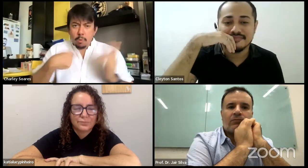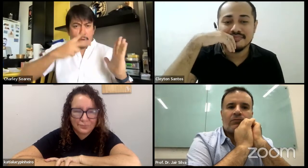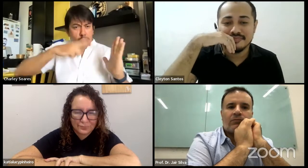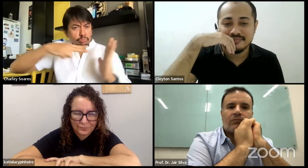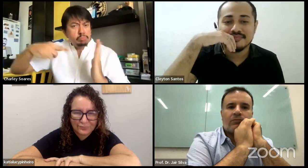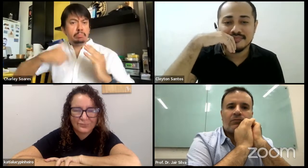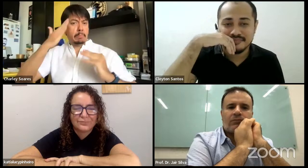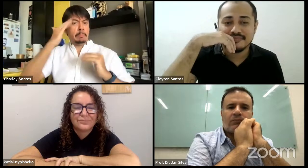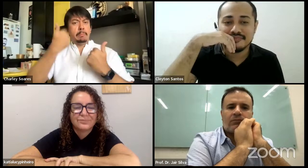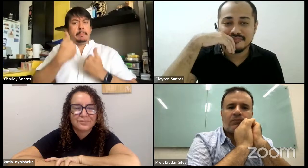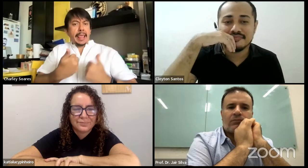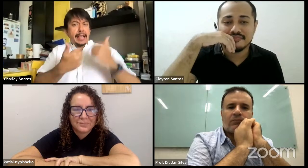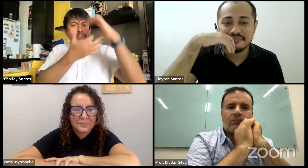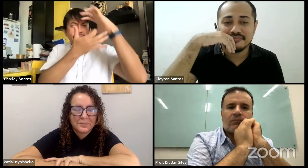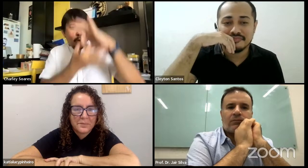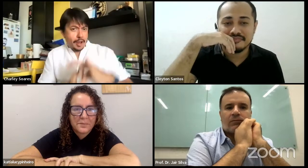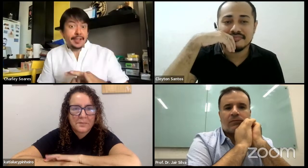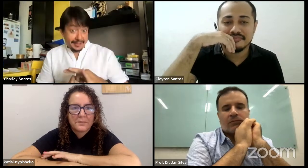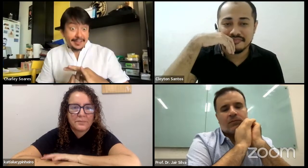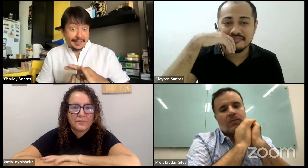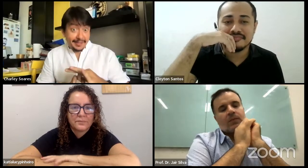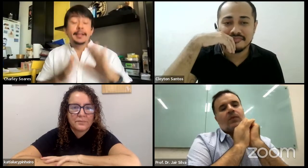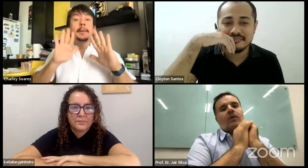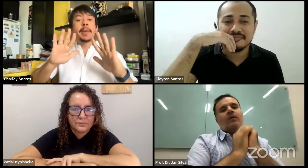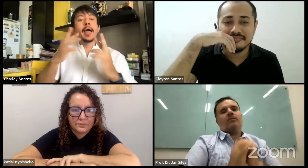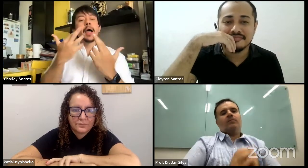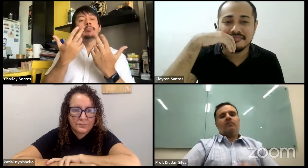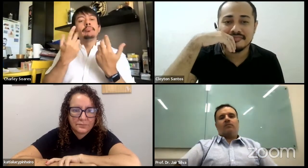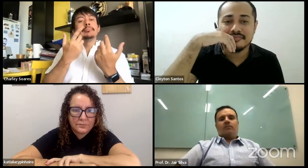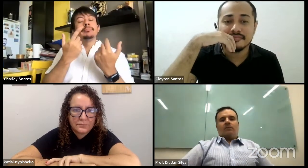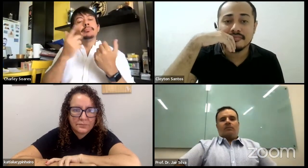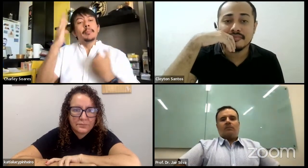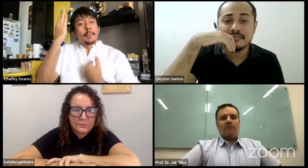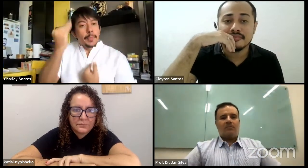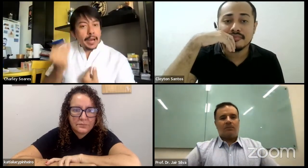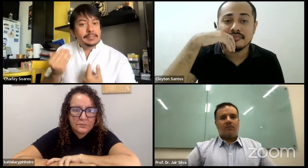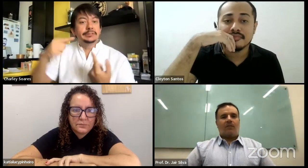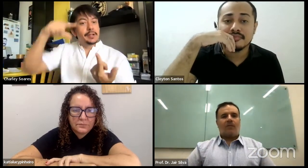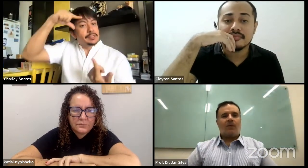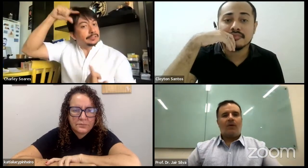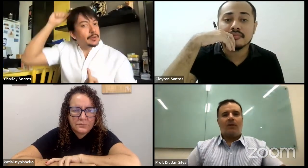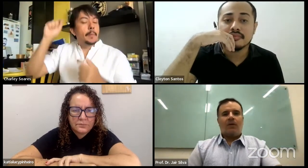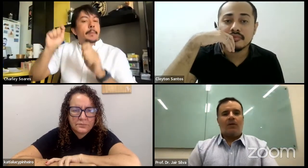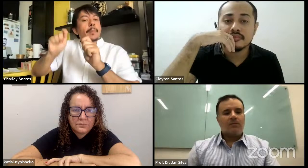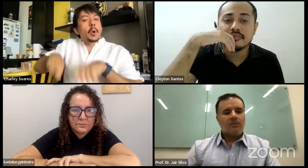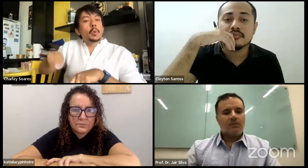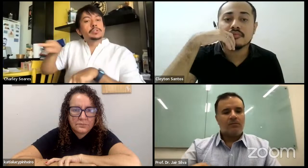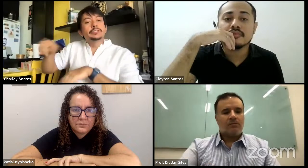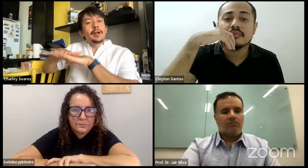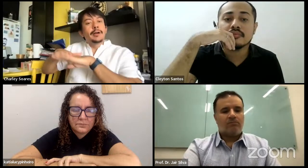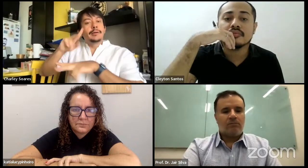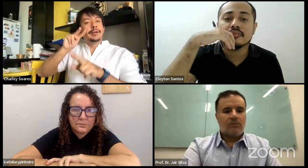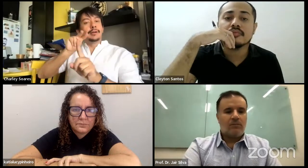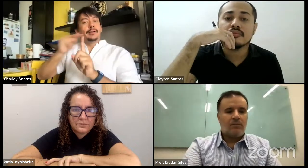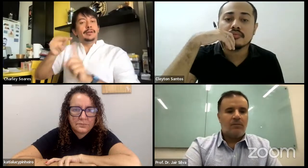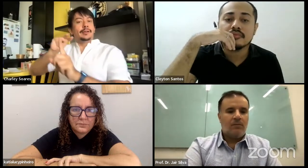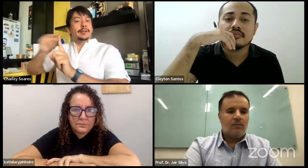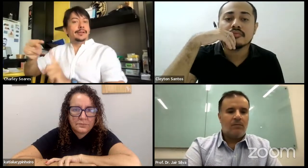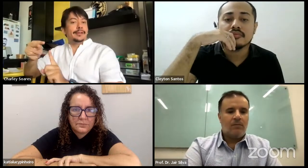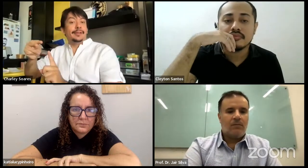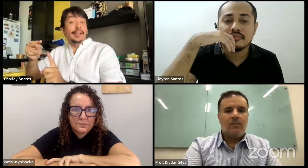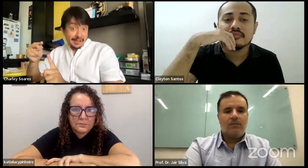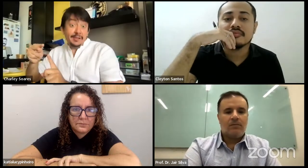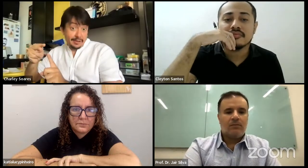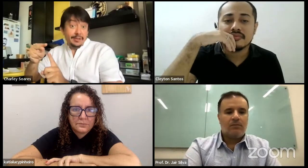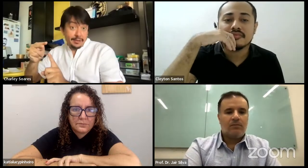língua portuguesa é minha segunda língua igual a você, então é importante fazer essa revisão ortográfica, tá bom?